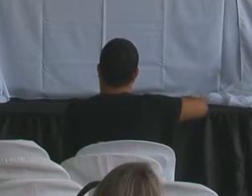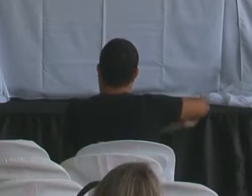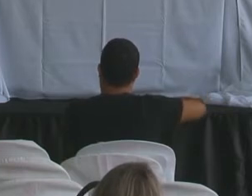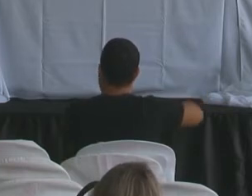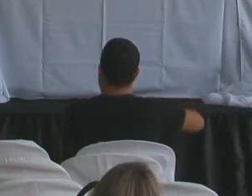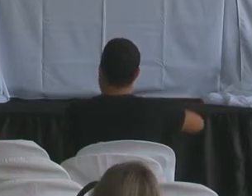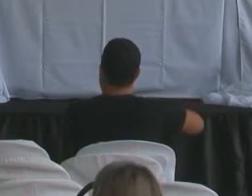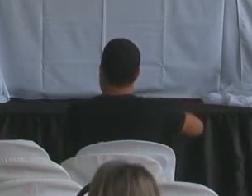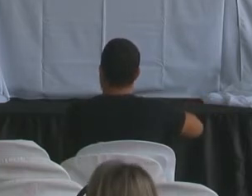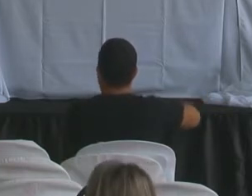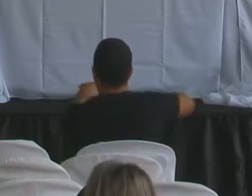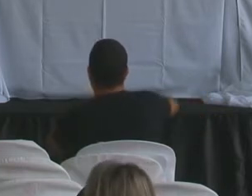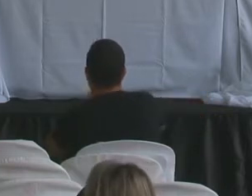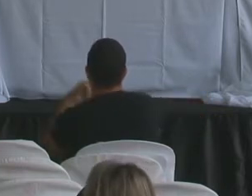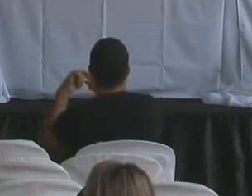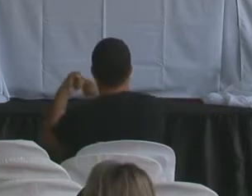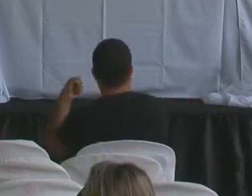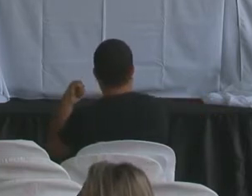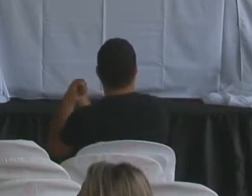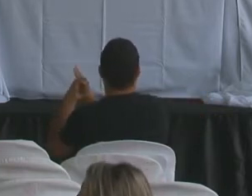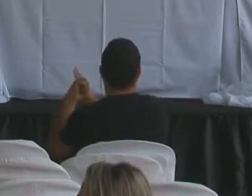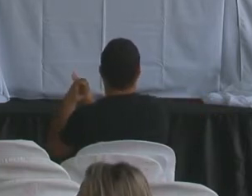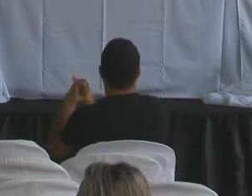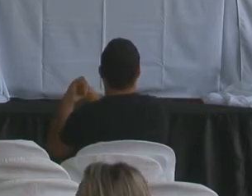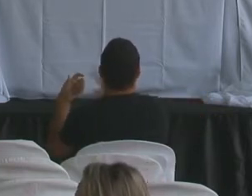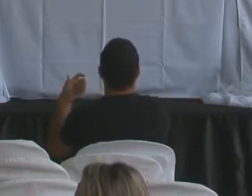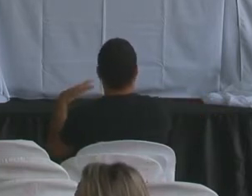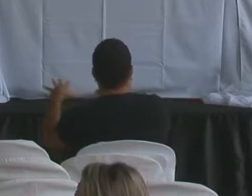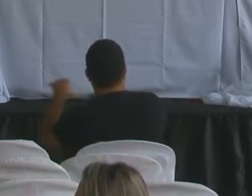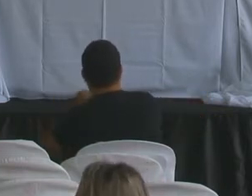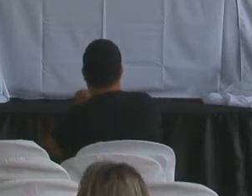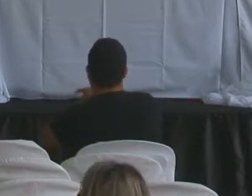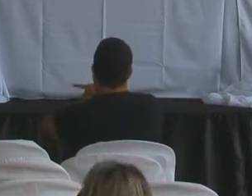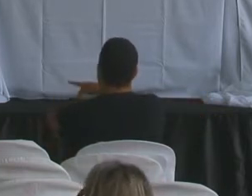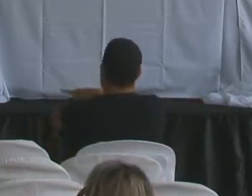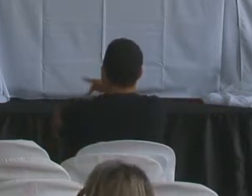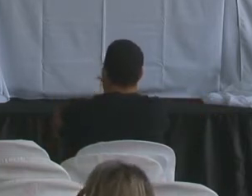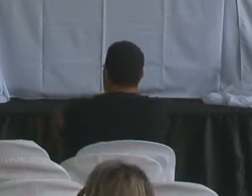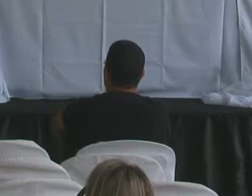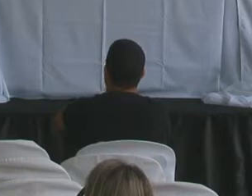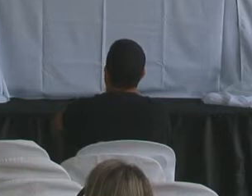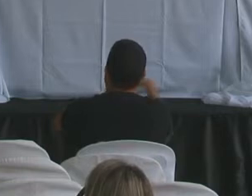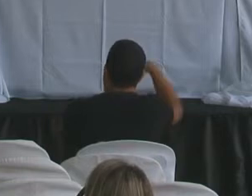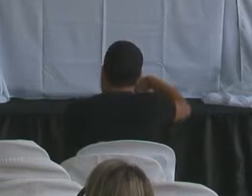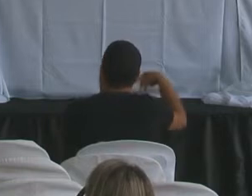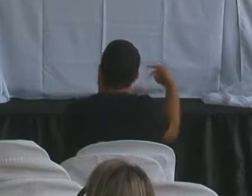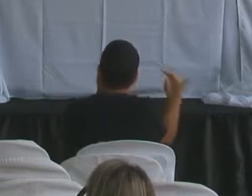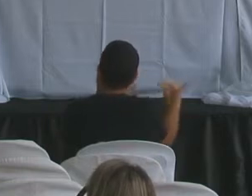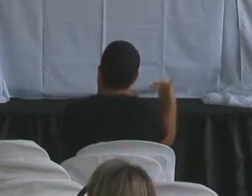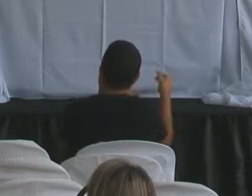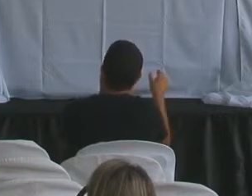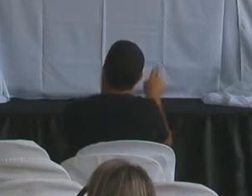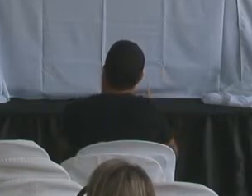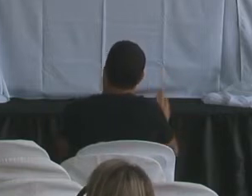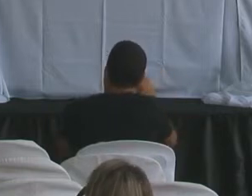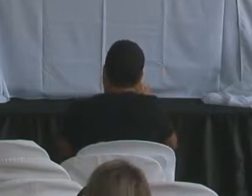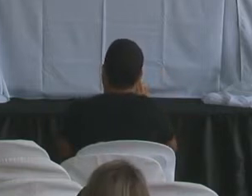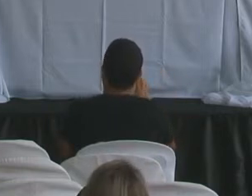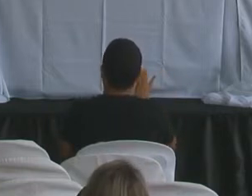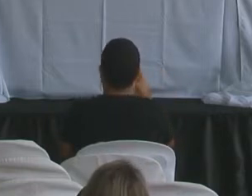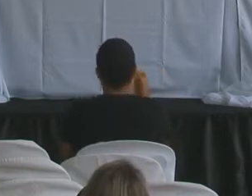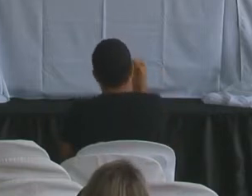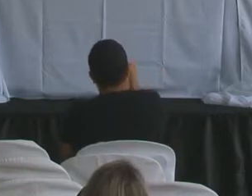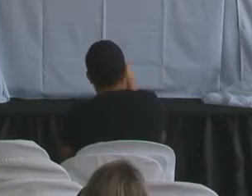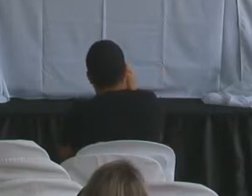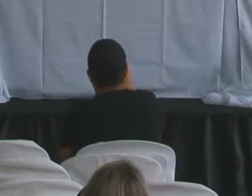Educação pela Universidade Federal do Espírito Santo, graduada em Pedagogia pela mesma universidade, trabalhou como docente